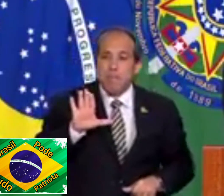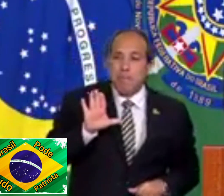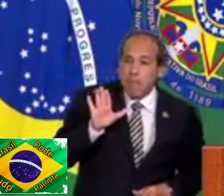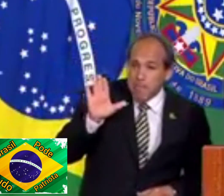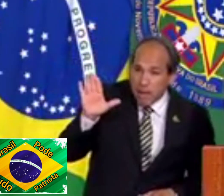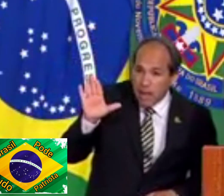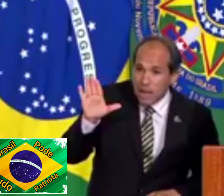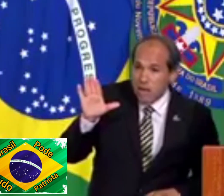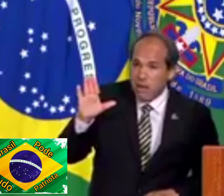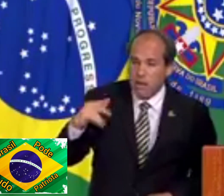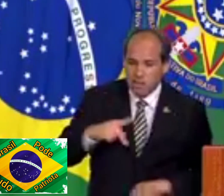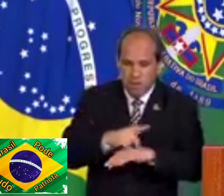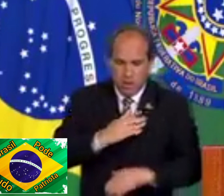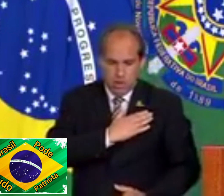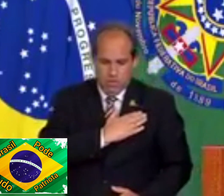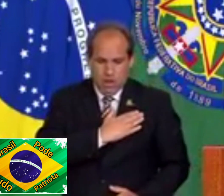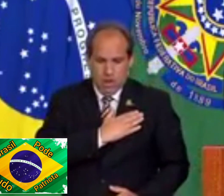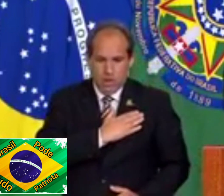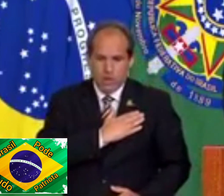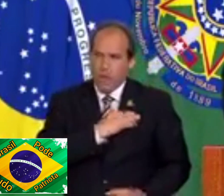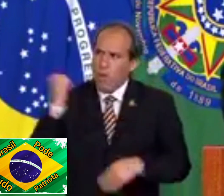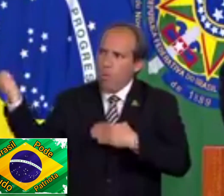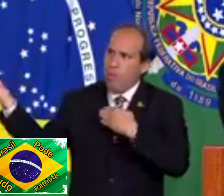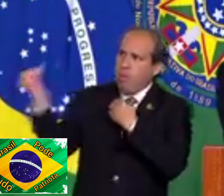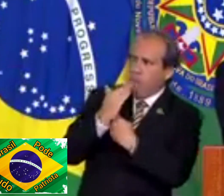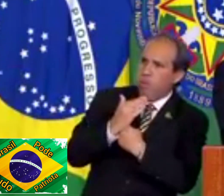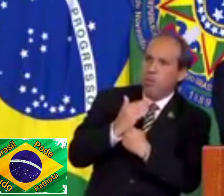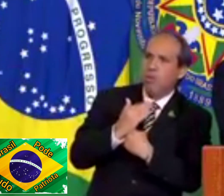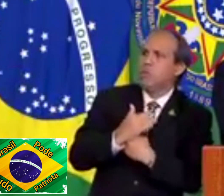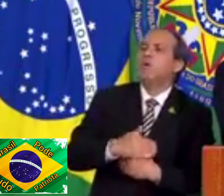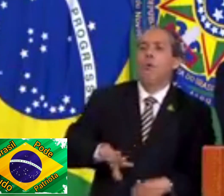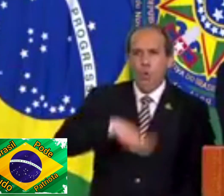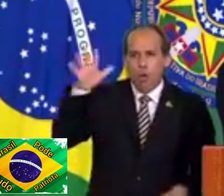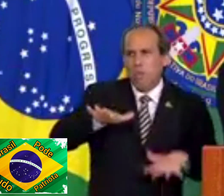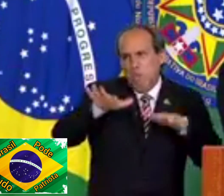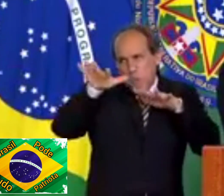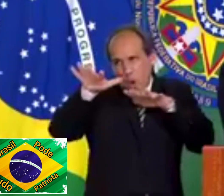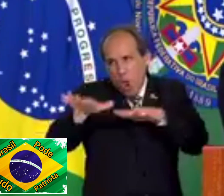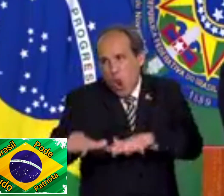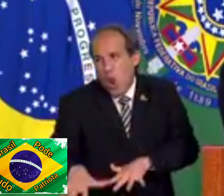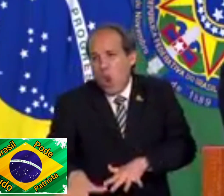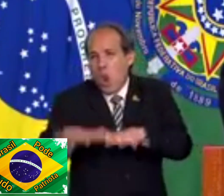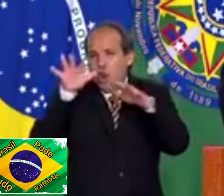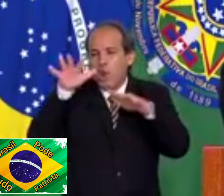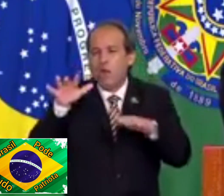se a pátria amada for um dia ultrajada, lutaremos sem temor.